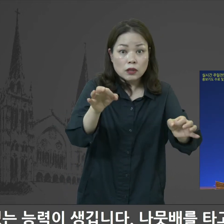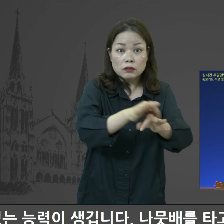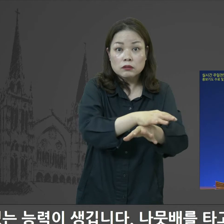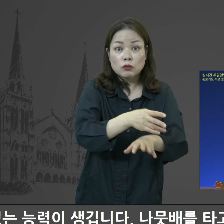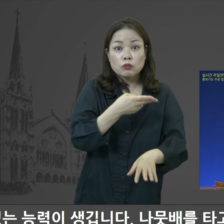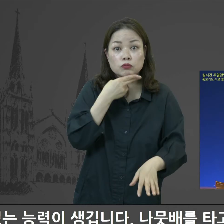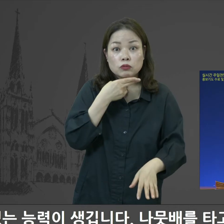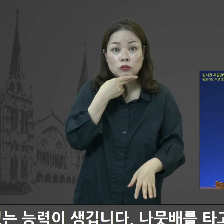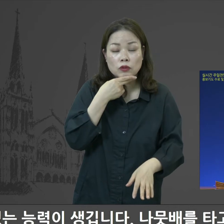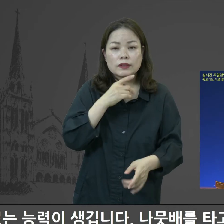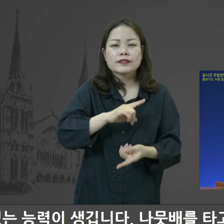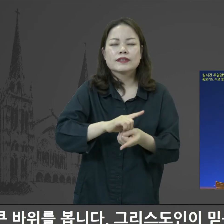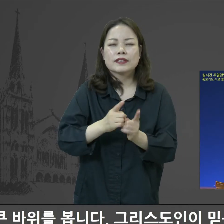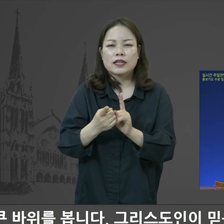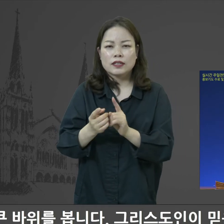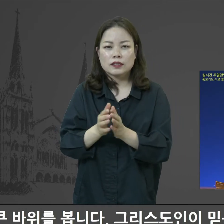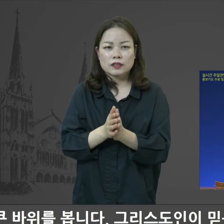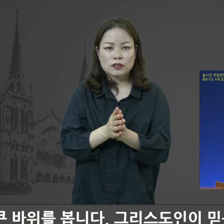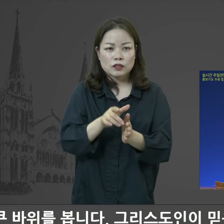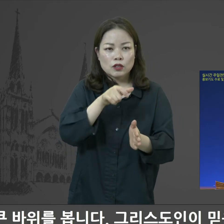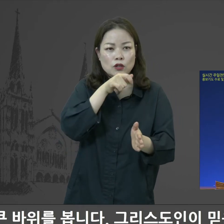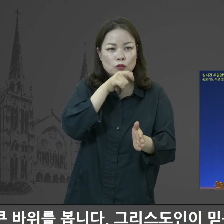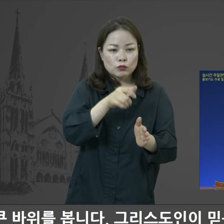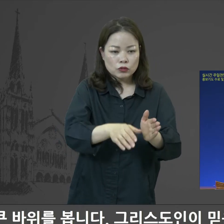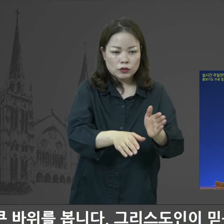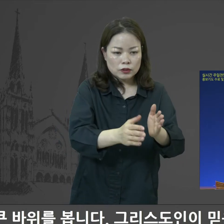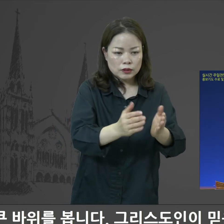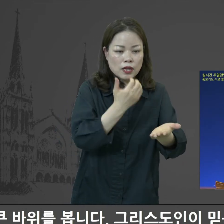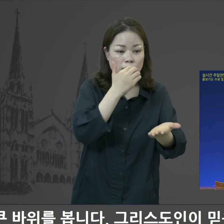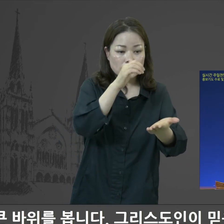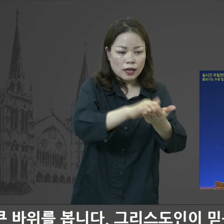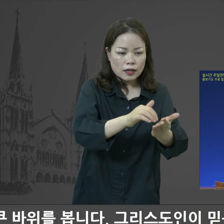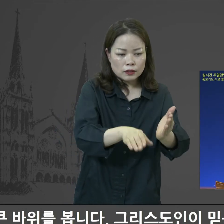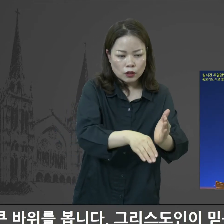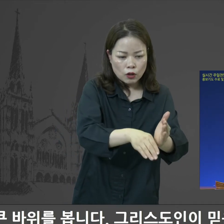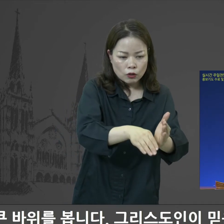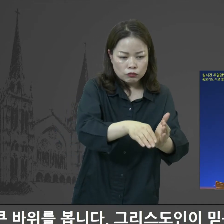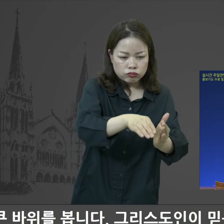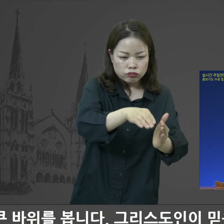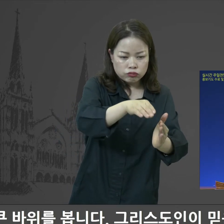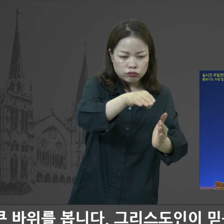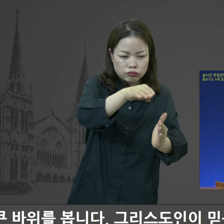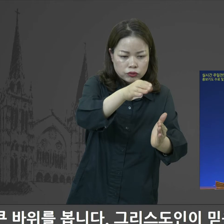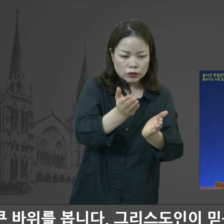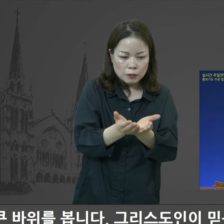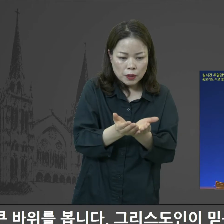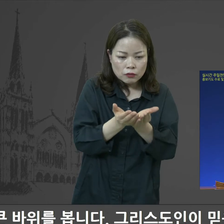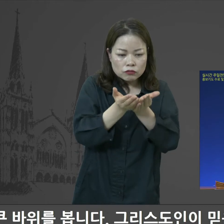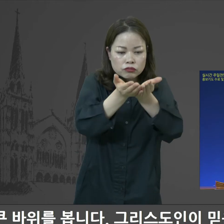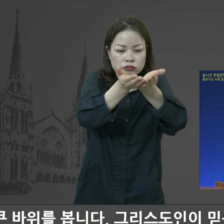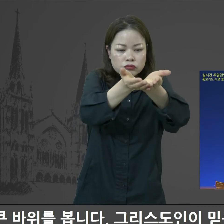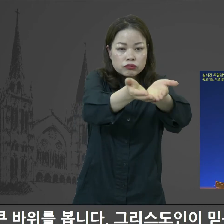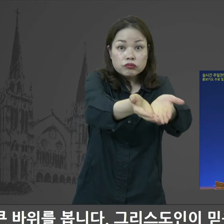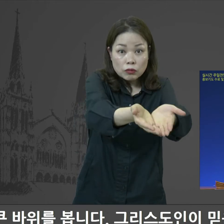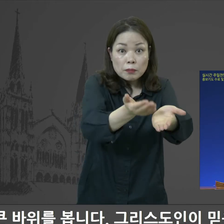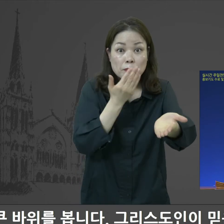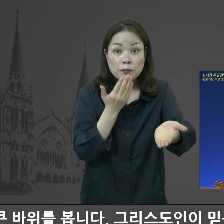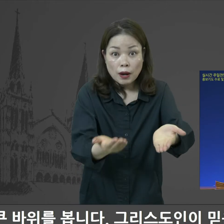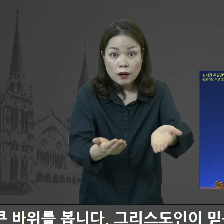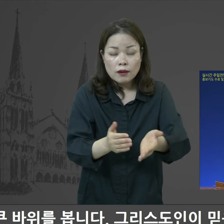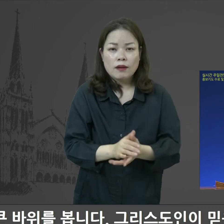않습니다. 대신 물이 불어오르게 하셔서 안전하게 넘어가게 하신다는 것입니다. 여러분, 오늘